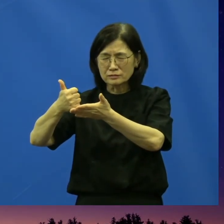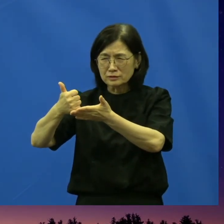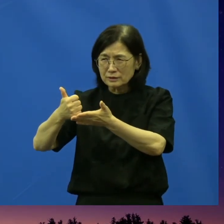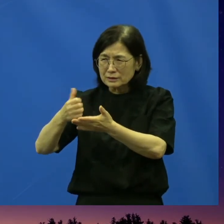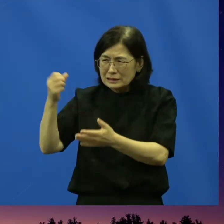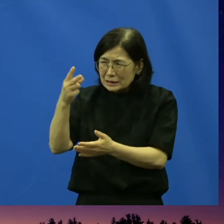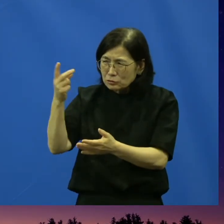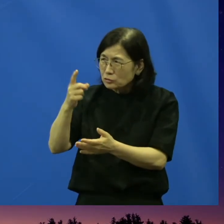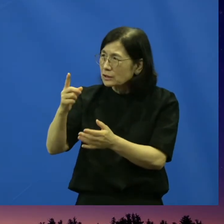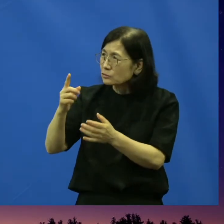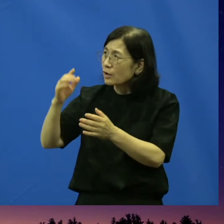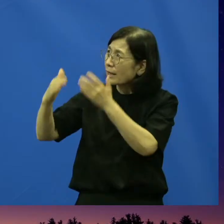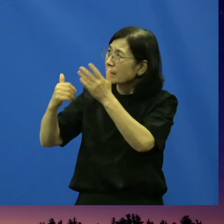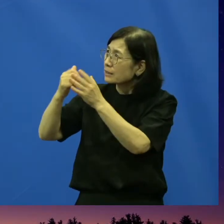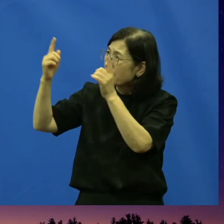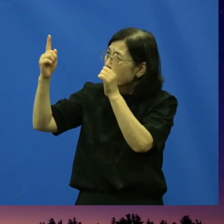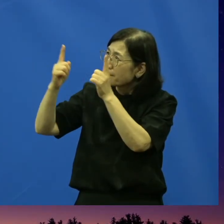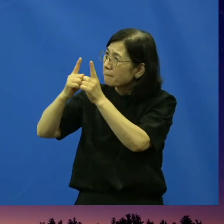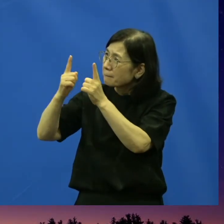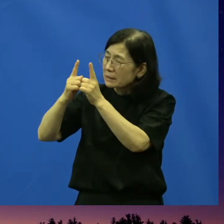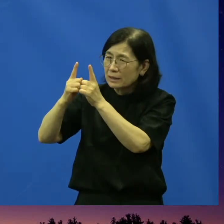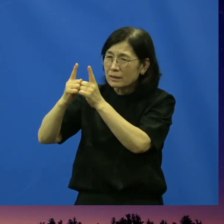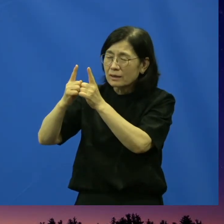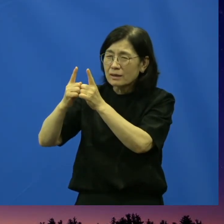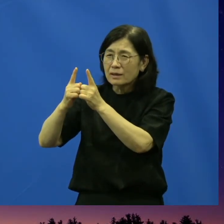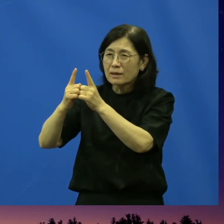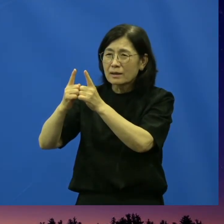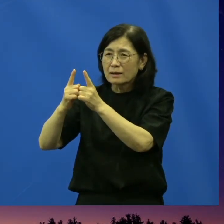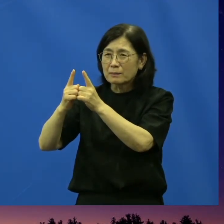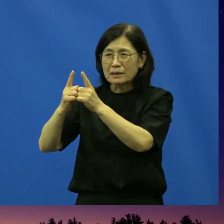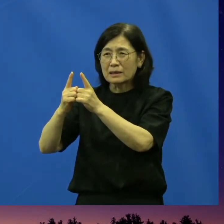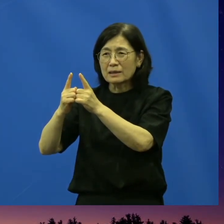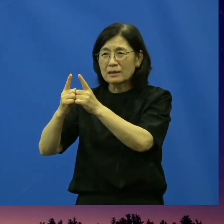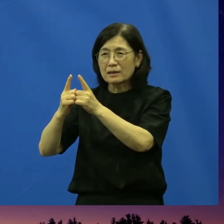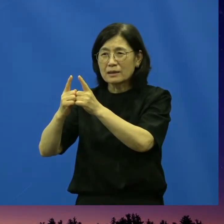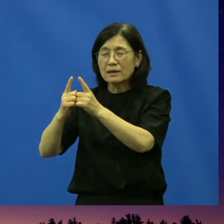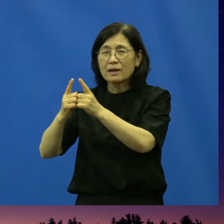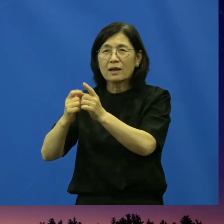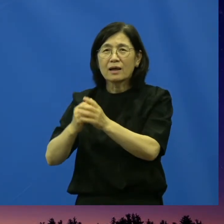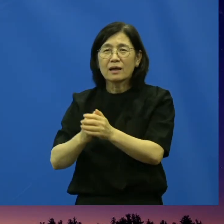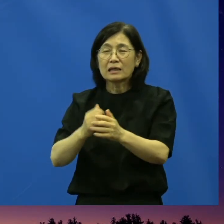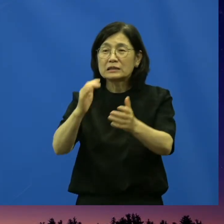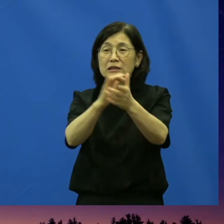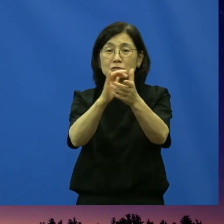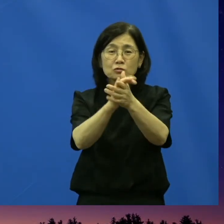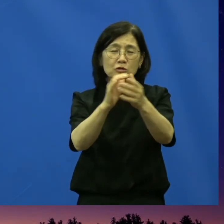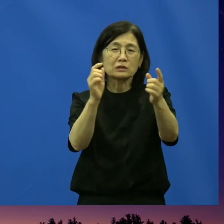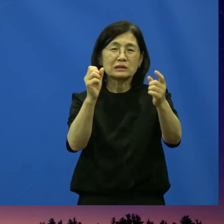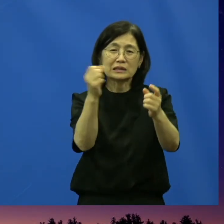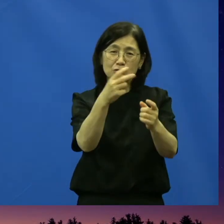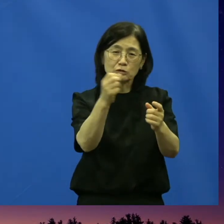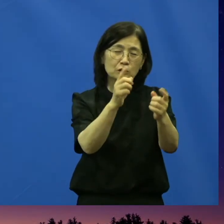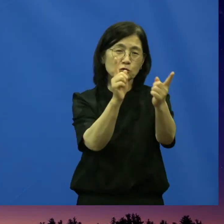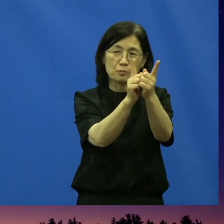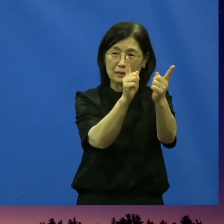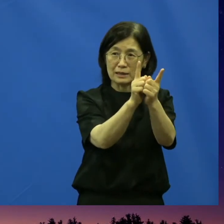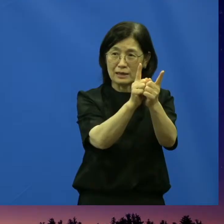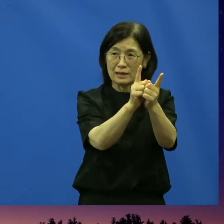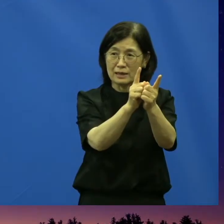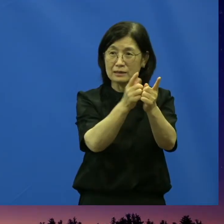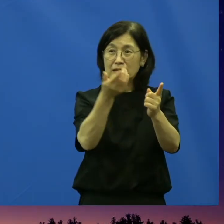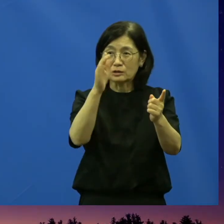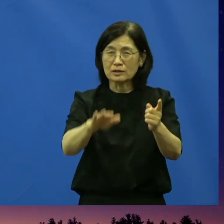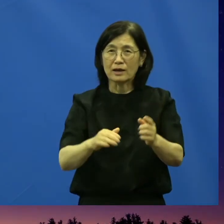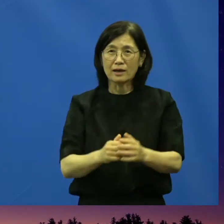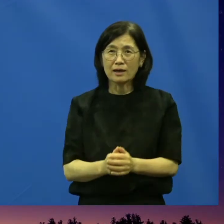찾아간다. 그거보다 여러분, 친구는 어떻게 해요? 언제든지. 오늘도 여러분들이 이 시간에도 주님과의 교제가